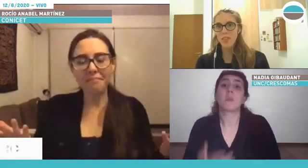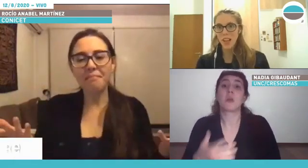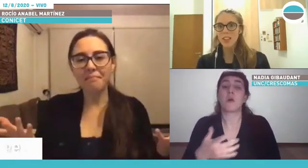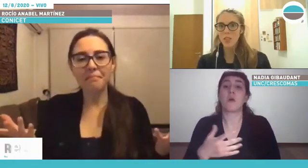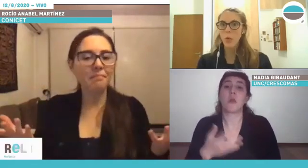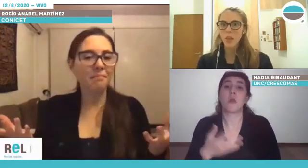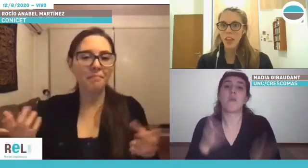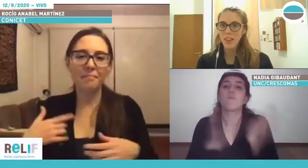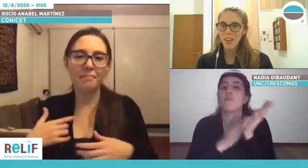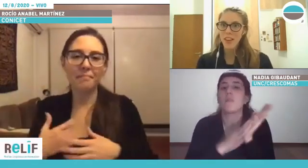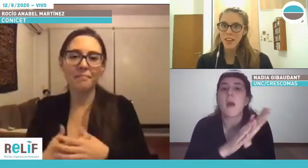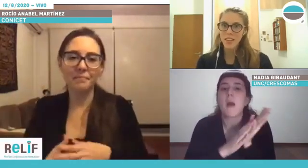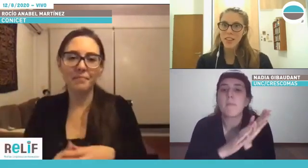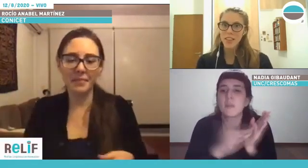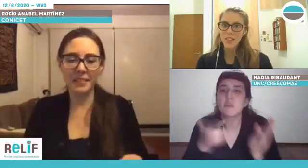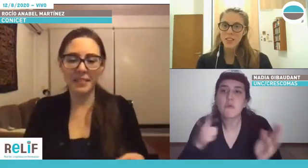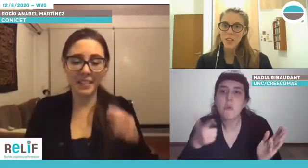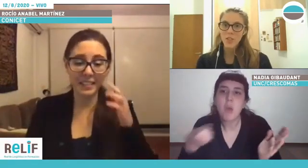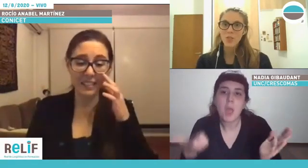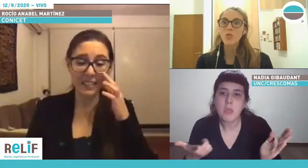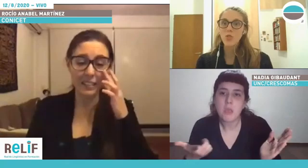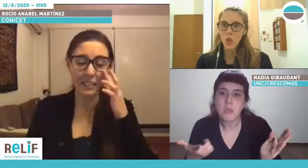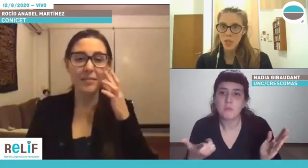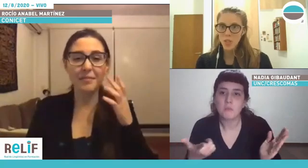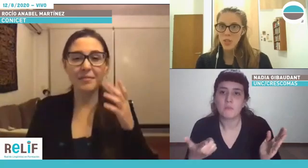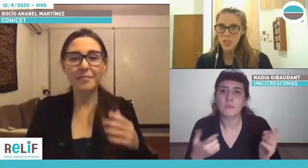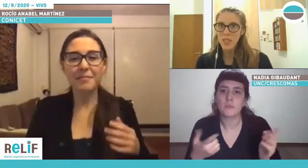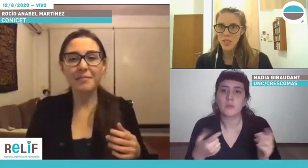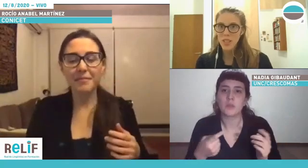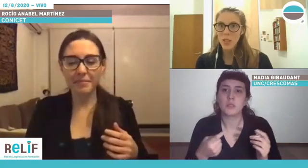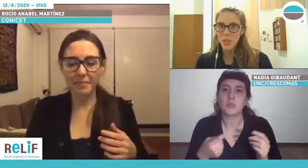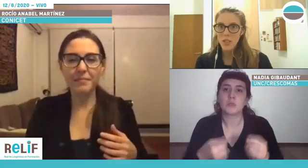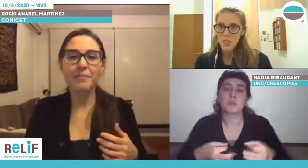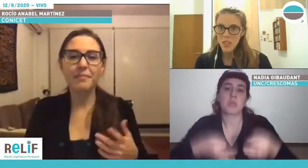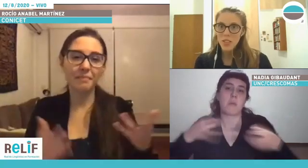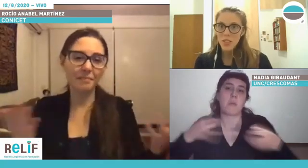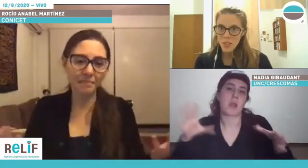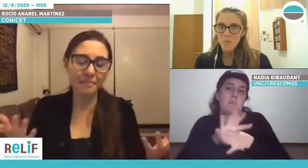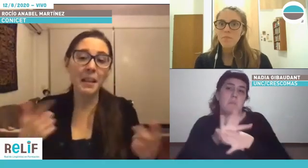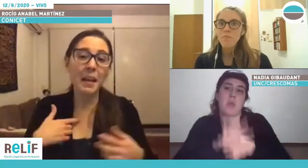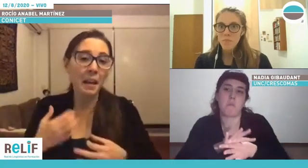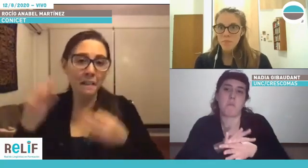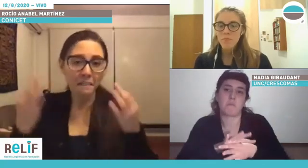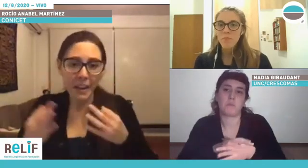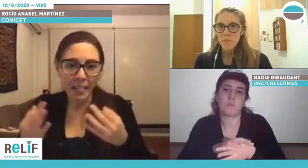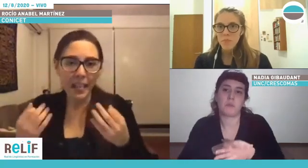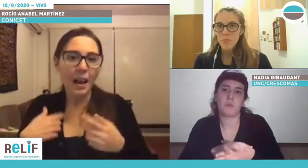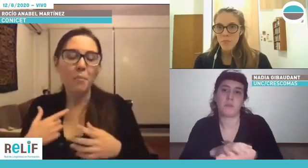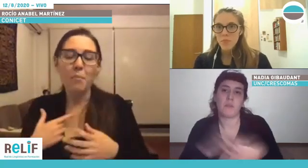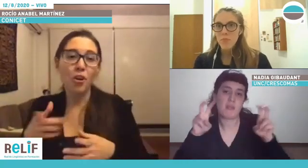fundamento, no están como bien, no son sólidos en ese sentido.